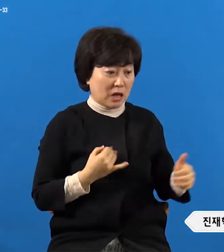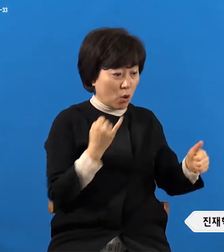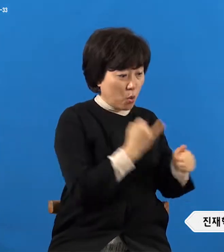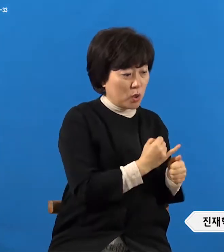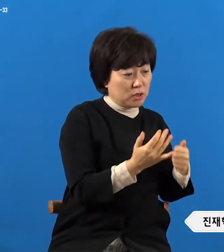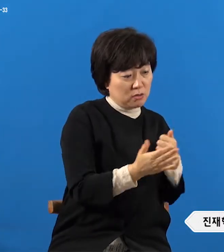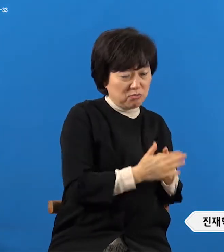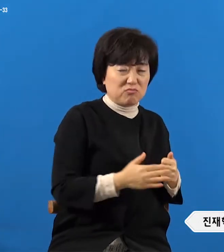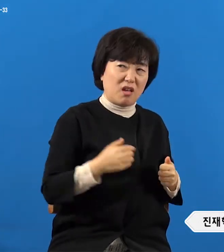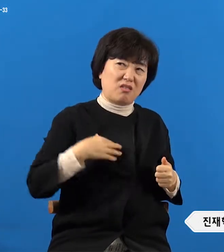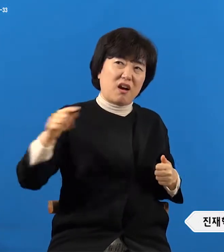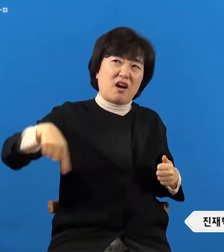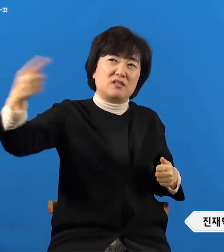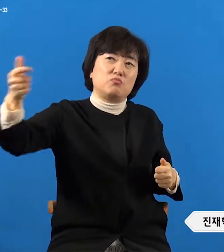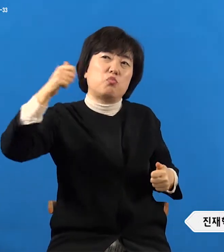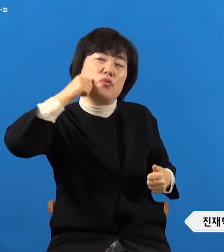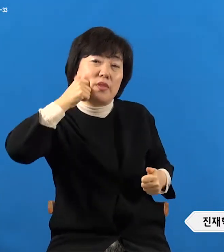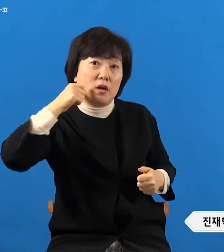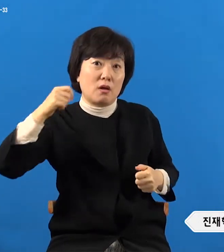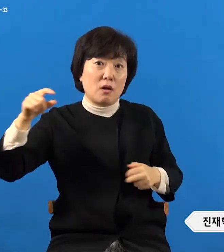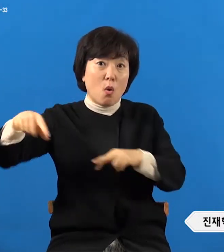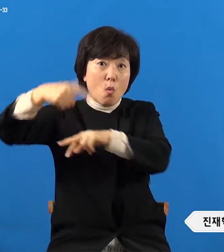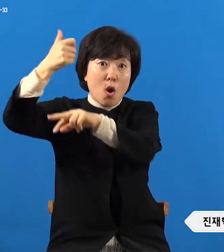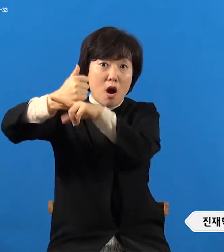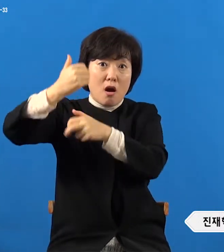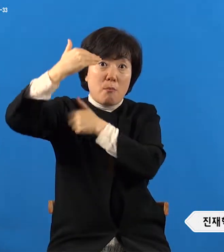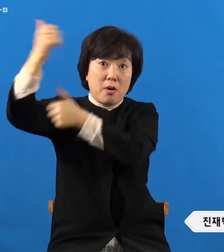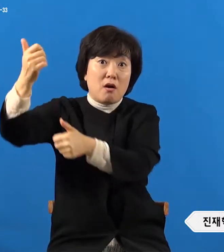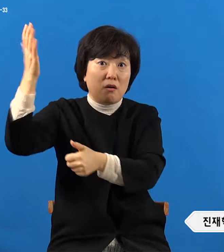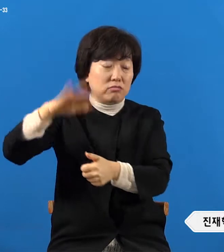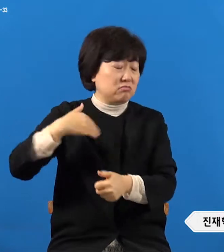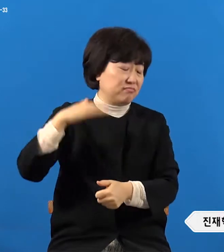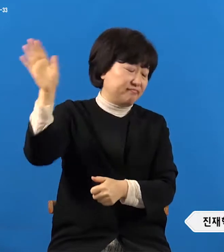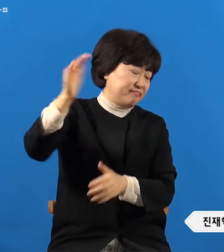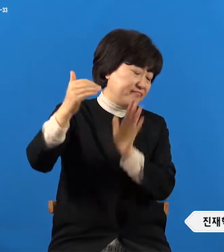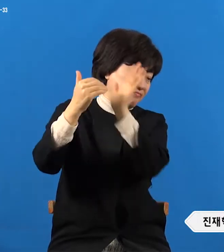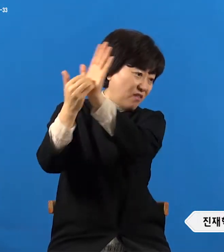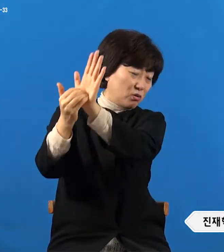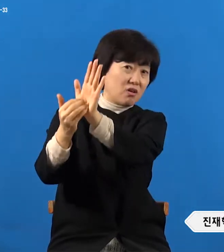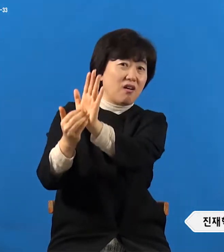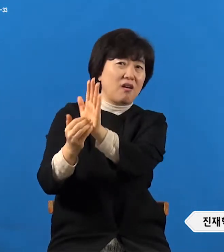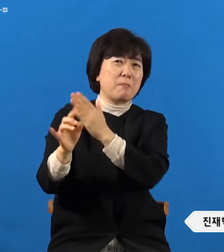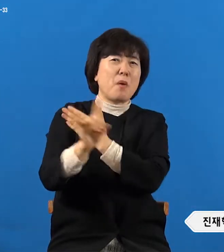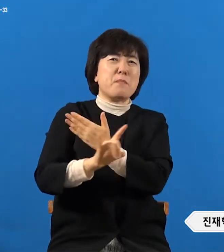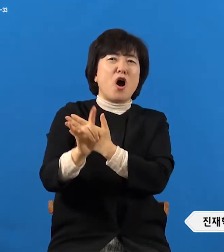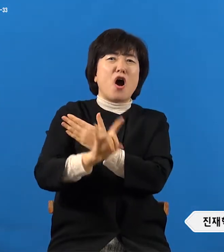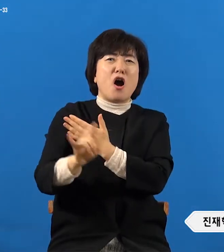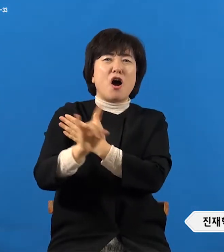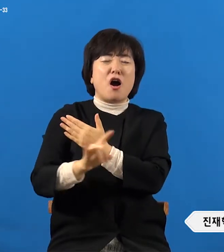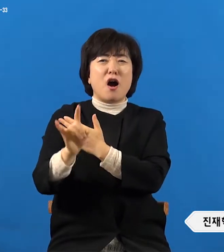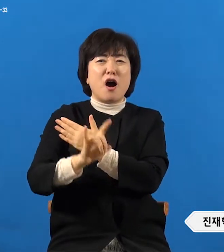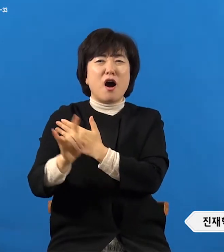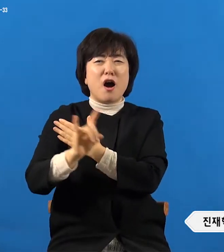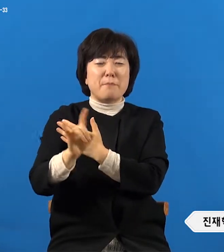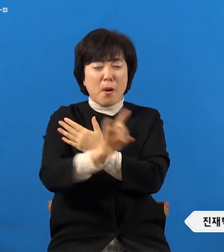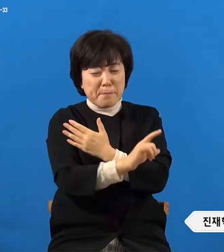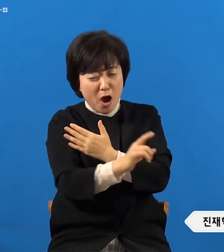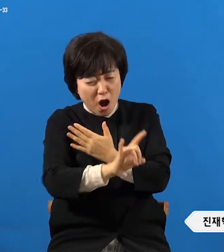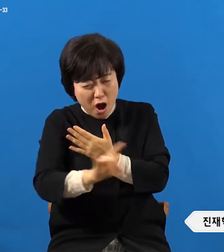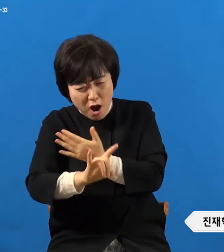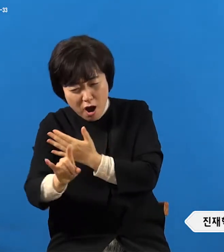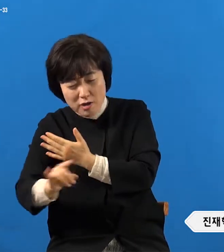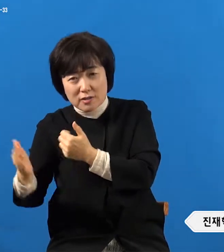때문에 나는 참석할 수 없다고 이야기합니다. 그렇게 여러 모양의 관계 가운데 예배에 변명하며 참석하지